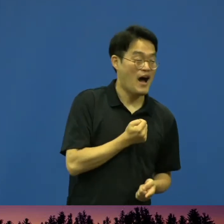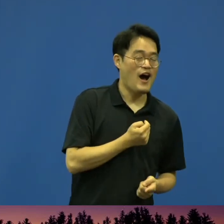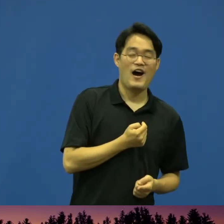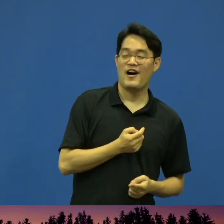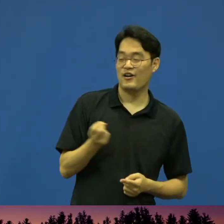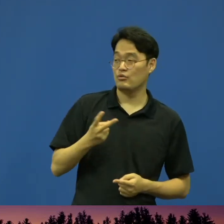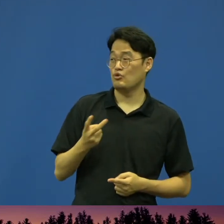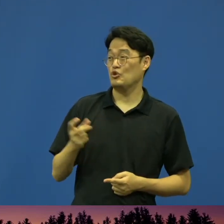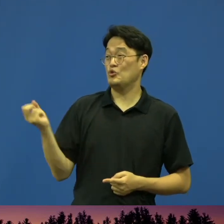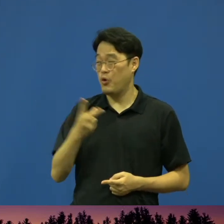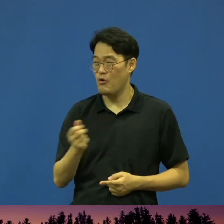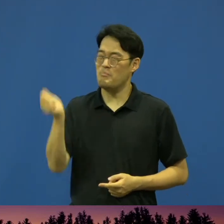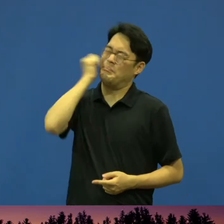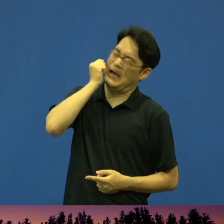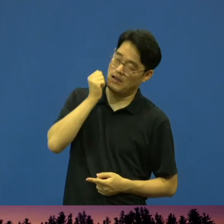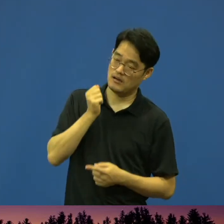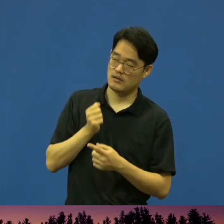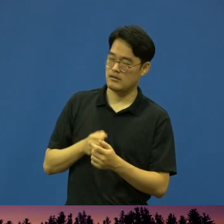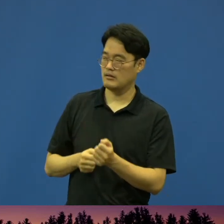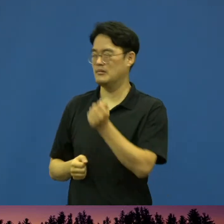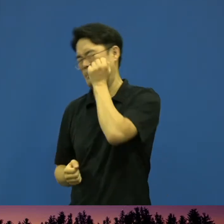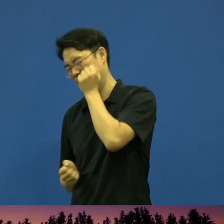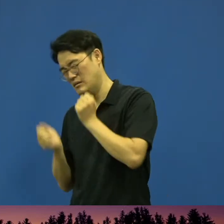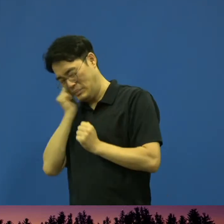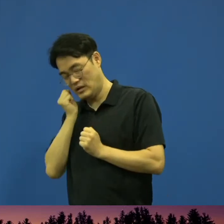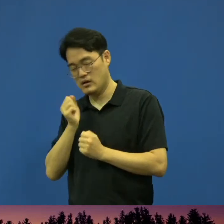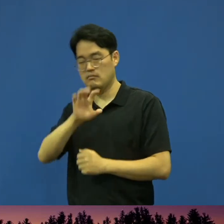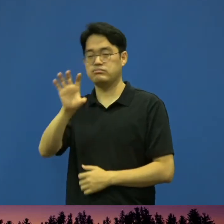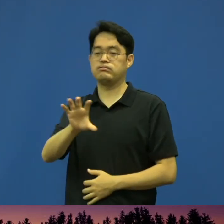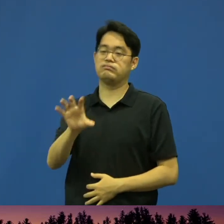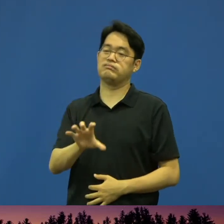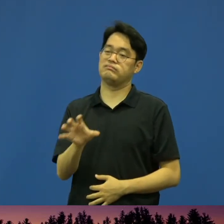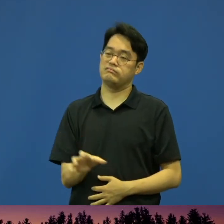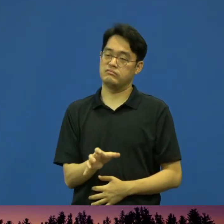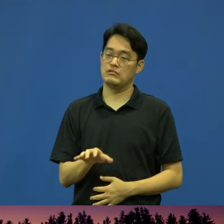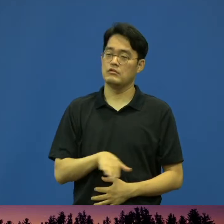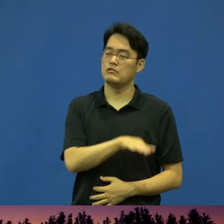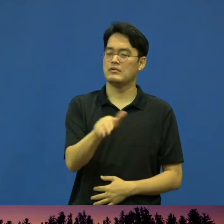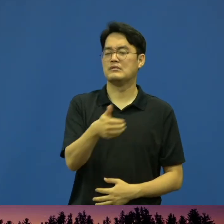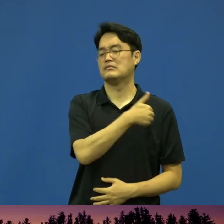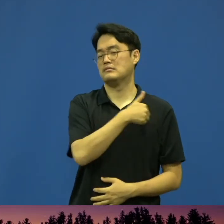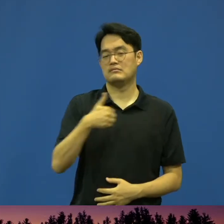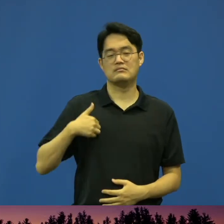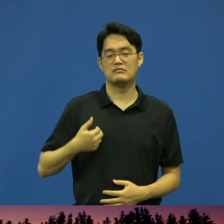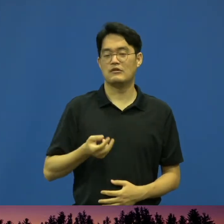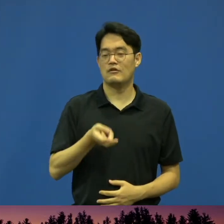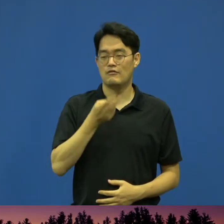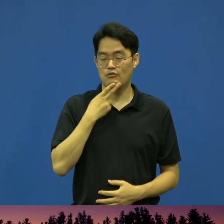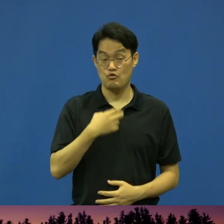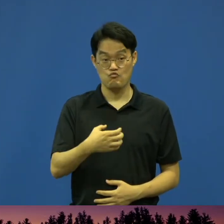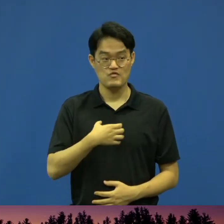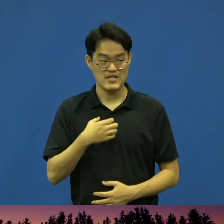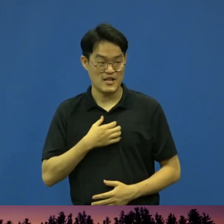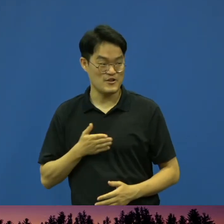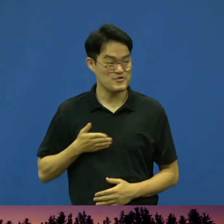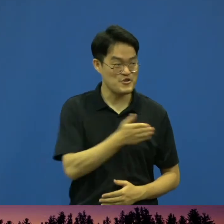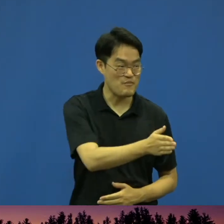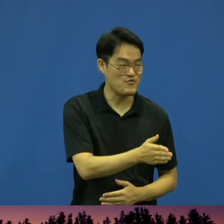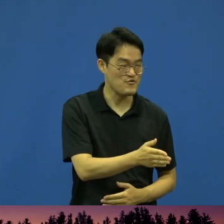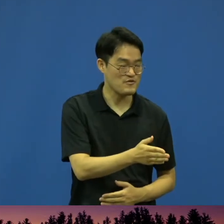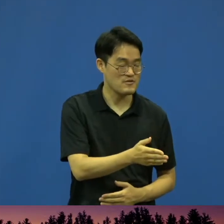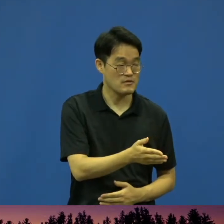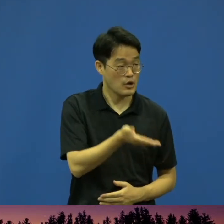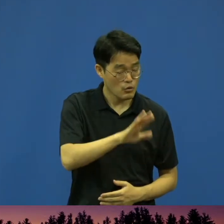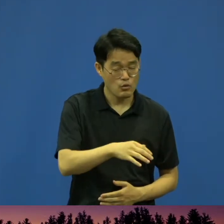위기는 절대로 어떠한 사람도 어떠한 순간도 우리에게 여유를 주지 않습니다. 위기 전문가에도 위기는 다가오는